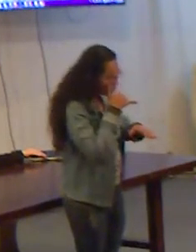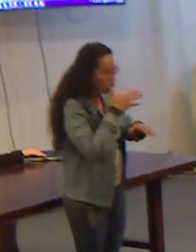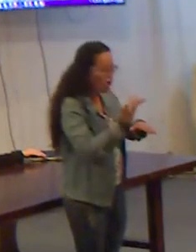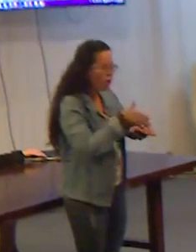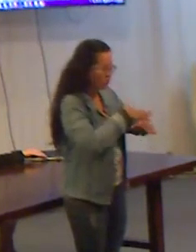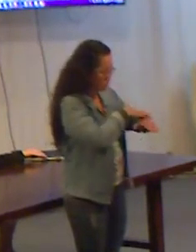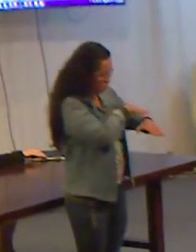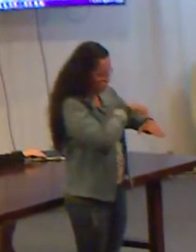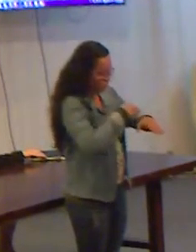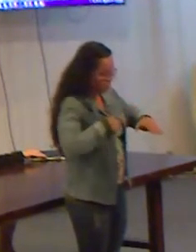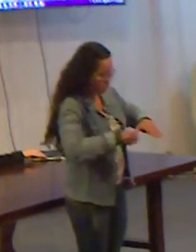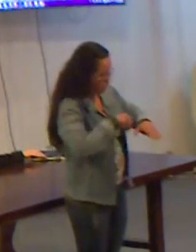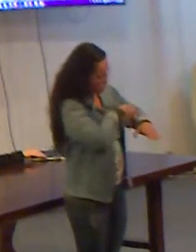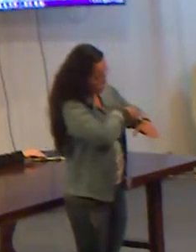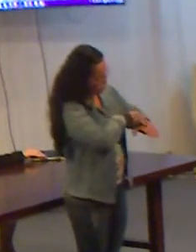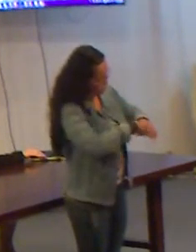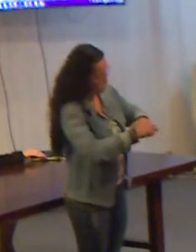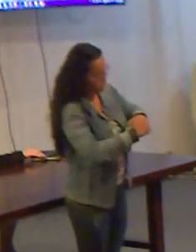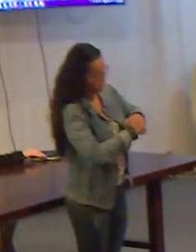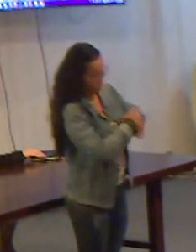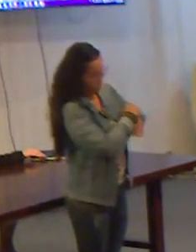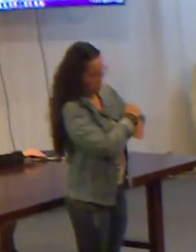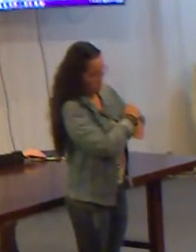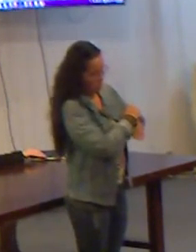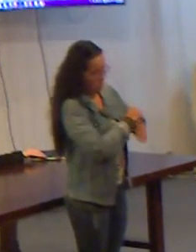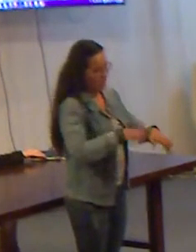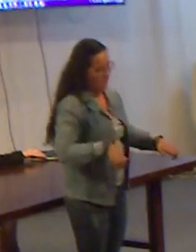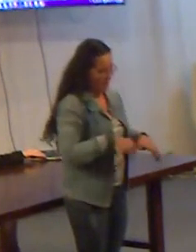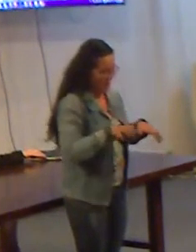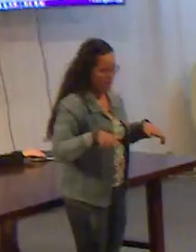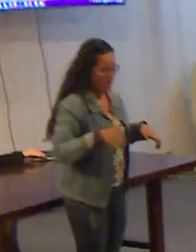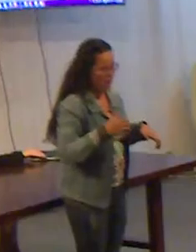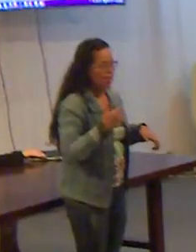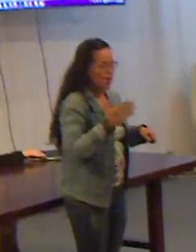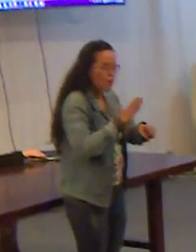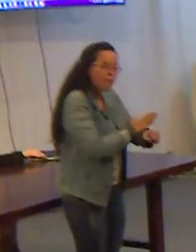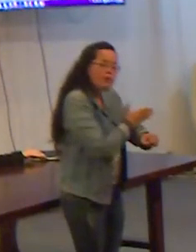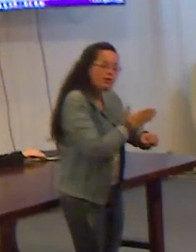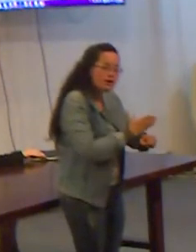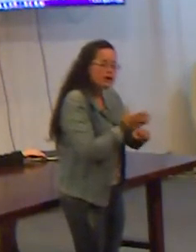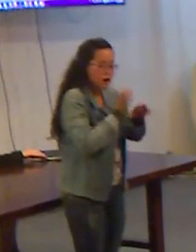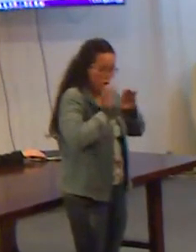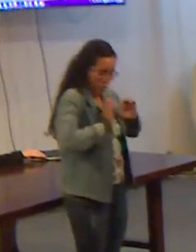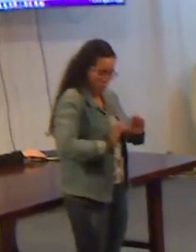subir y bajar y hacíamos actividades realmente desde lo musical, lo